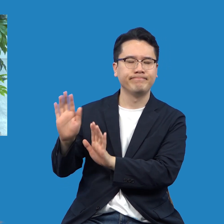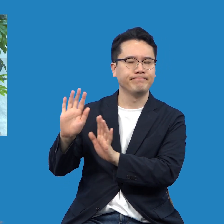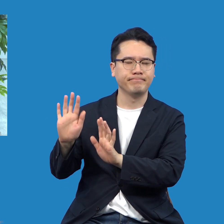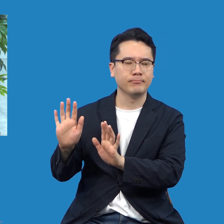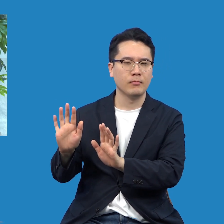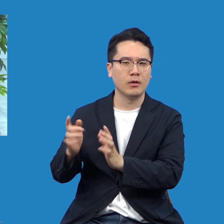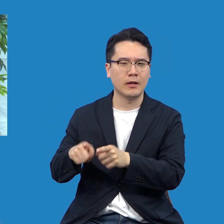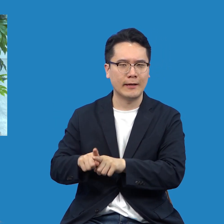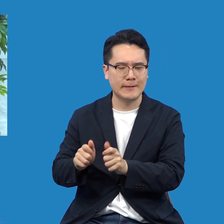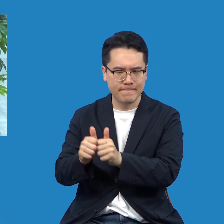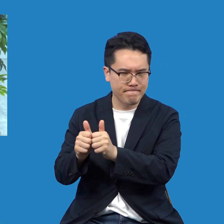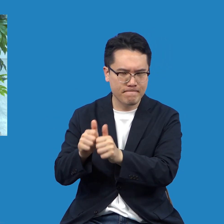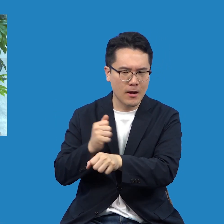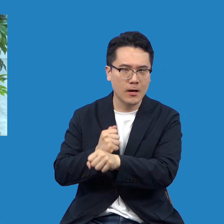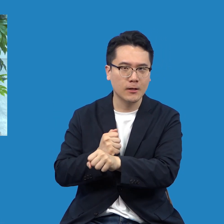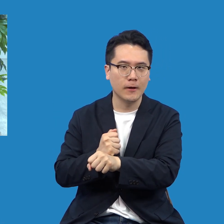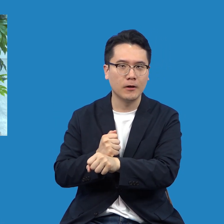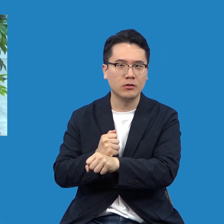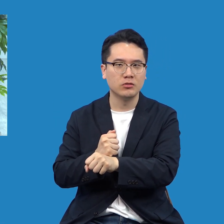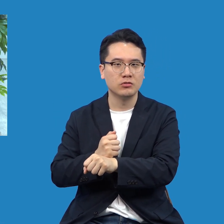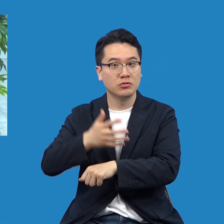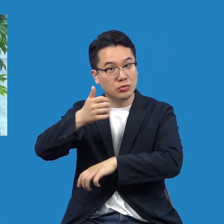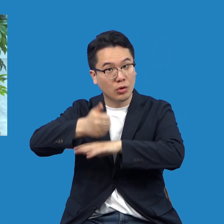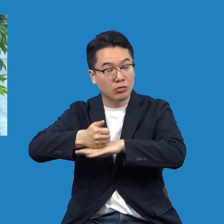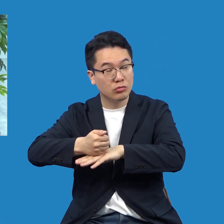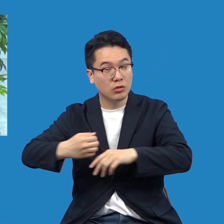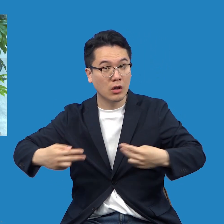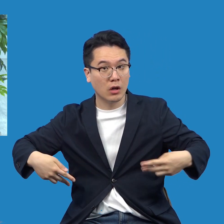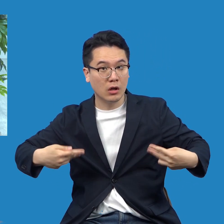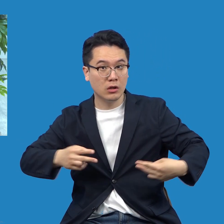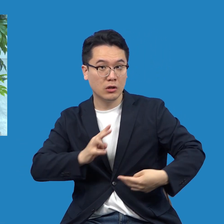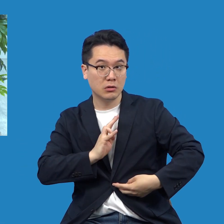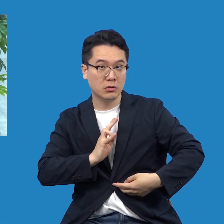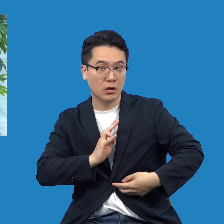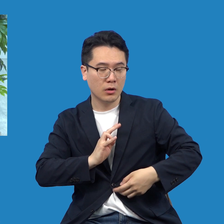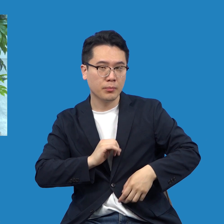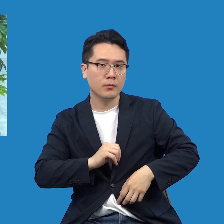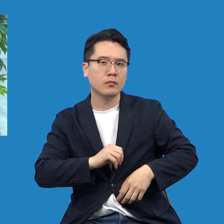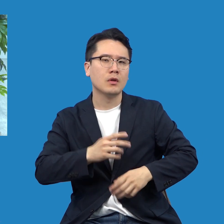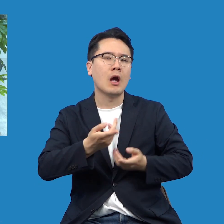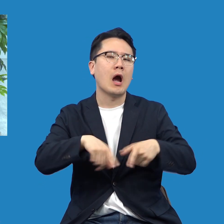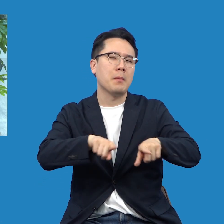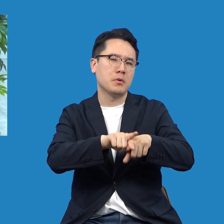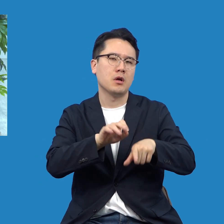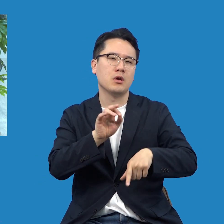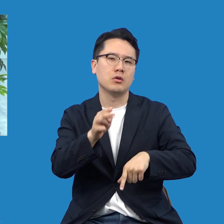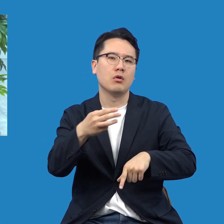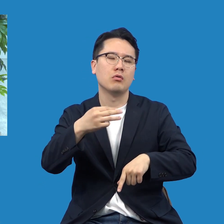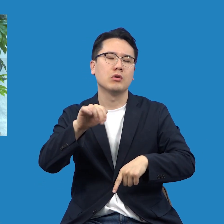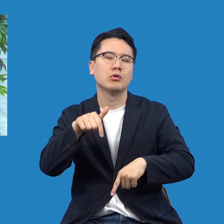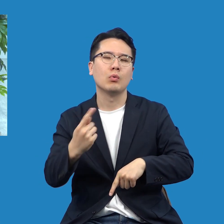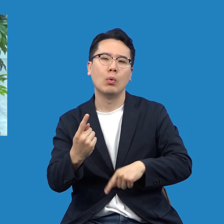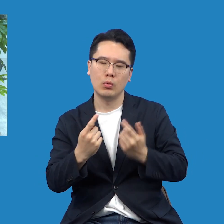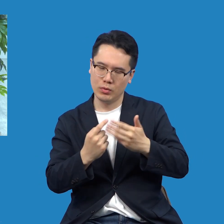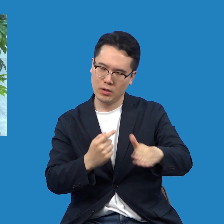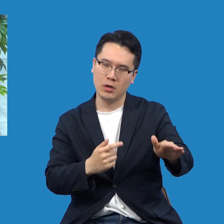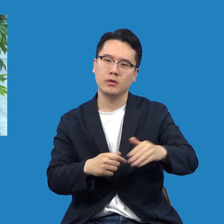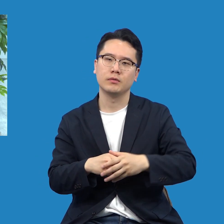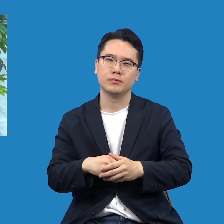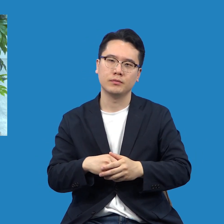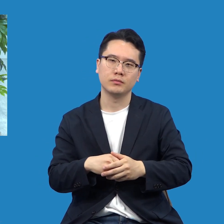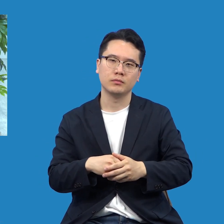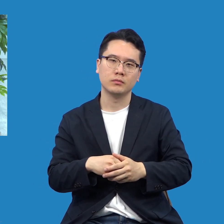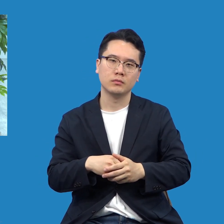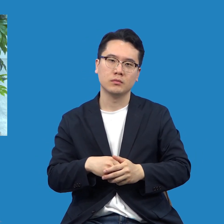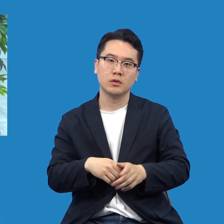그러자 엘리야는 할 수 없이 엘리사를 데리고 함께 여리고까지 갔습니다. 여리고에 가니까